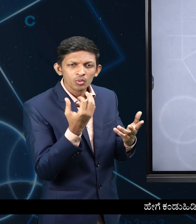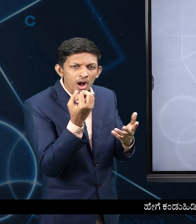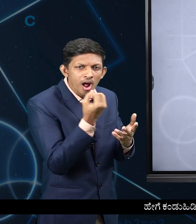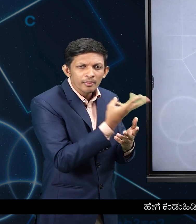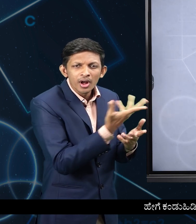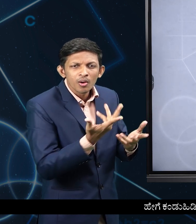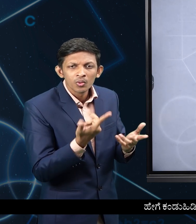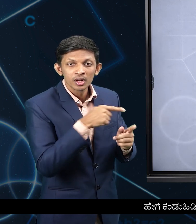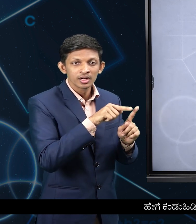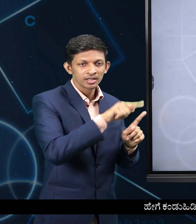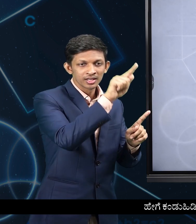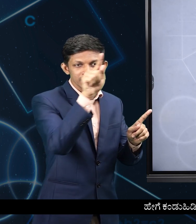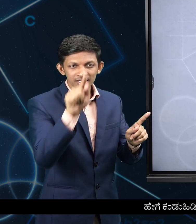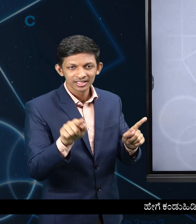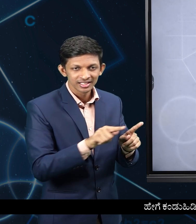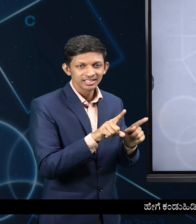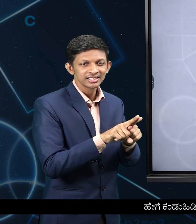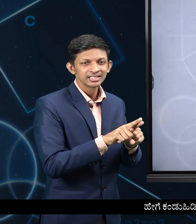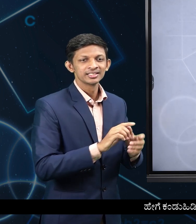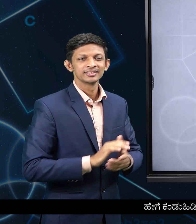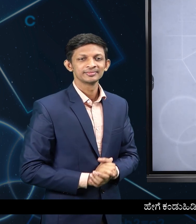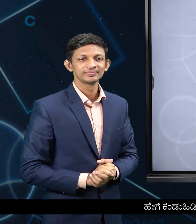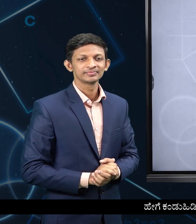ಹೇಗೆ ಕಂಡುಹಿಡಿಯುವುದು ಎಂದು ನೋಡೋಣ. ಒಂದು ವಲಯ.